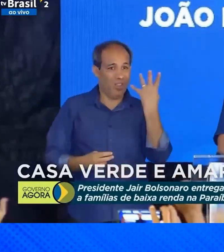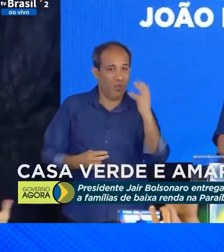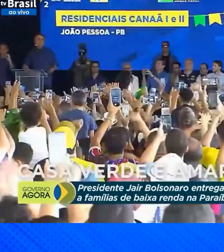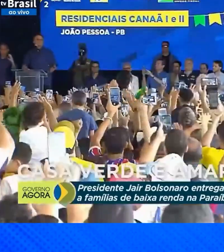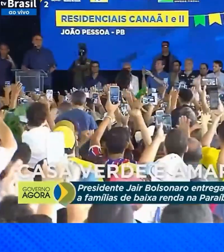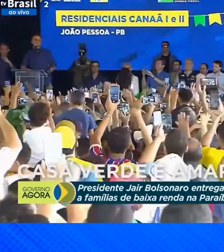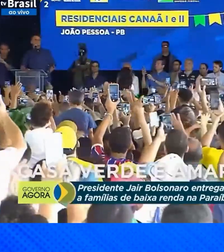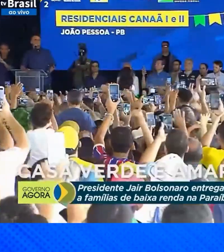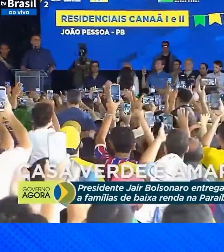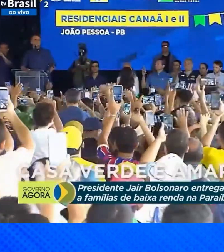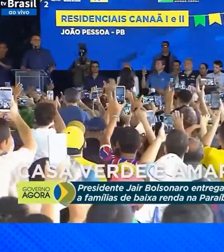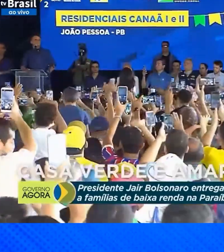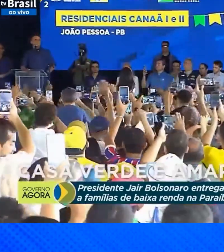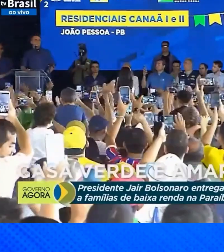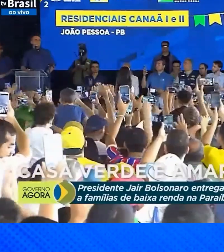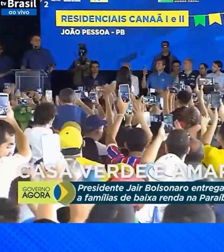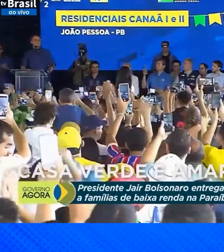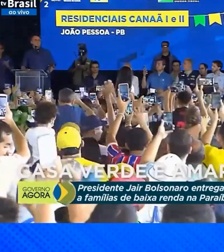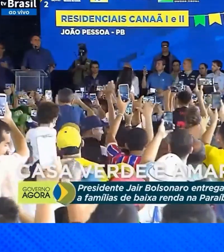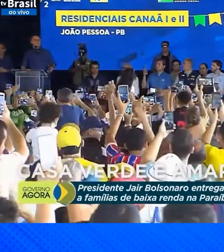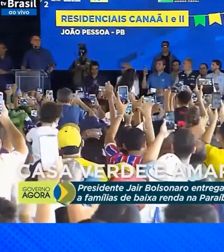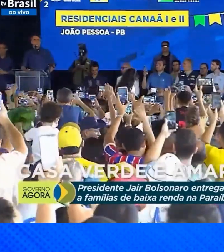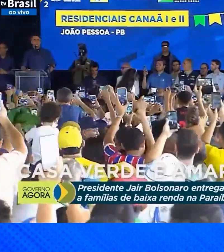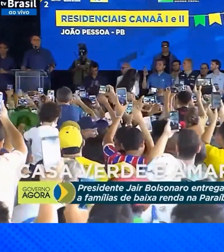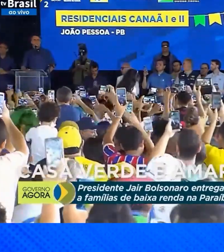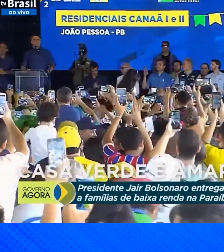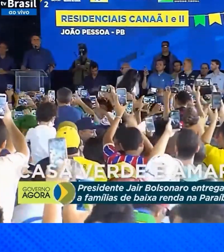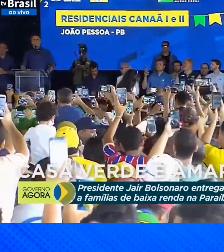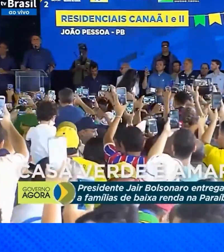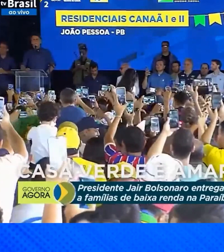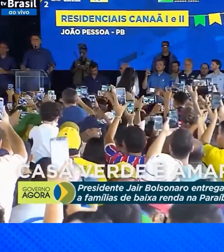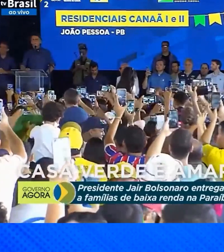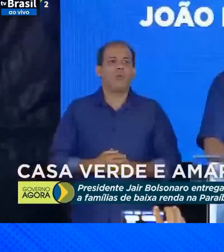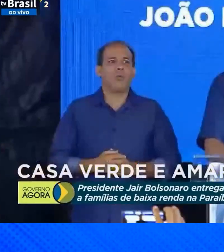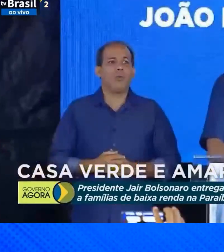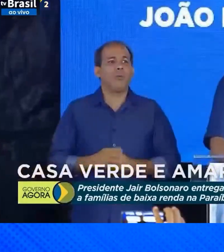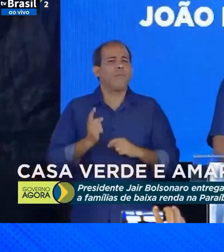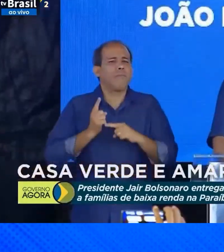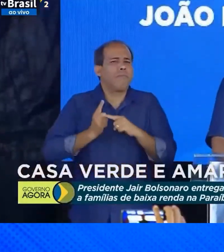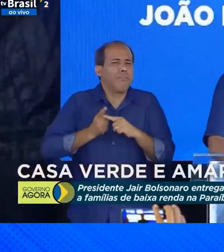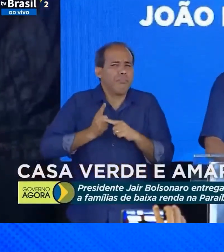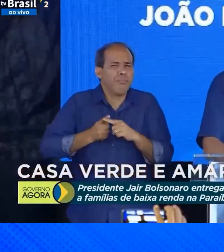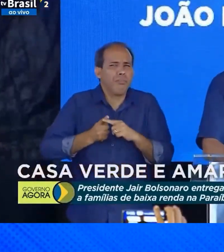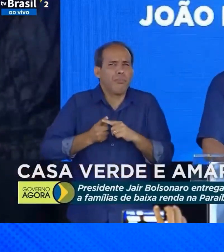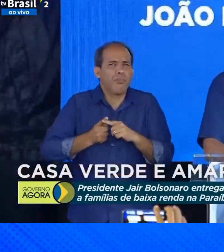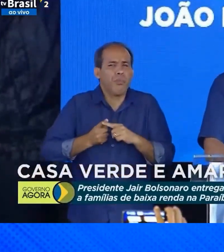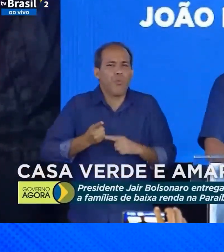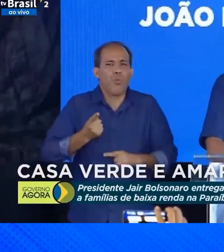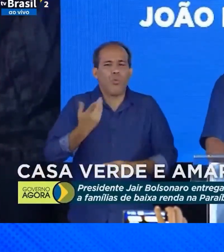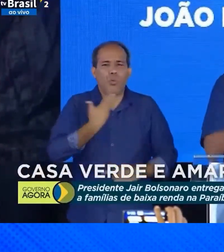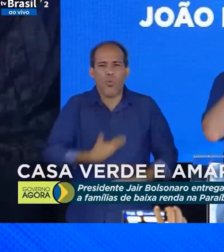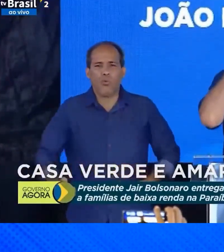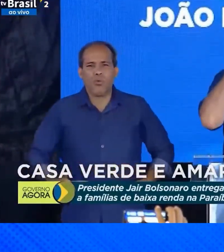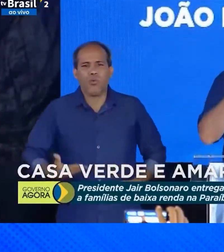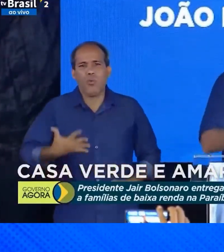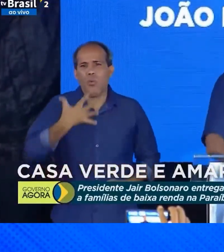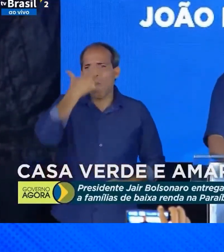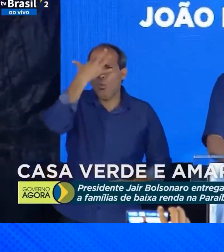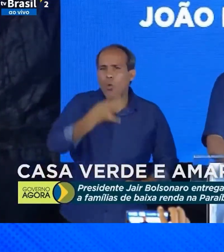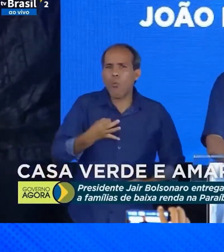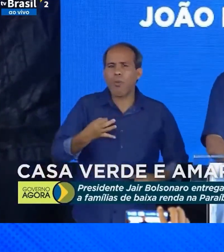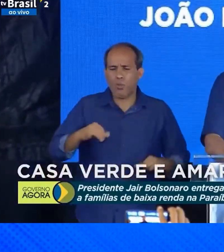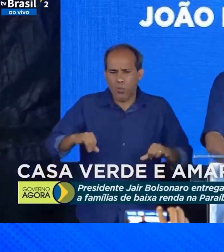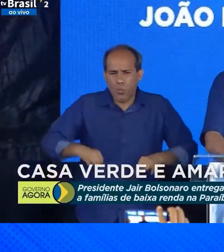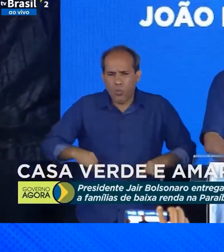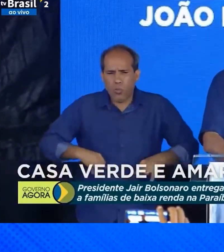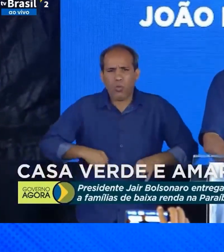É o governo e entendendo o sofrimento